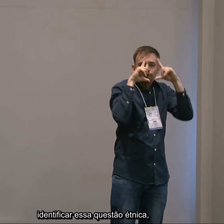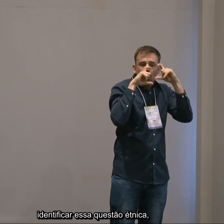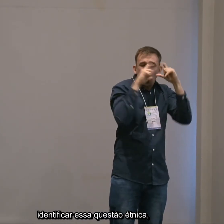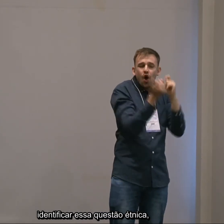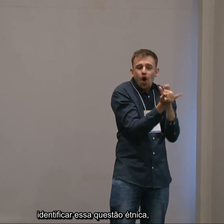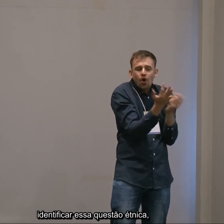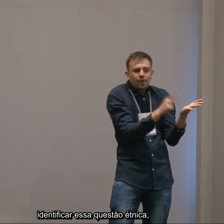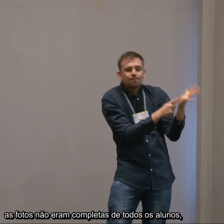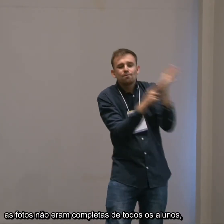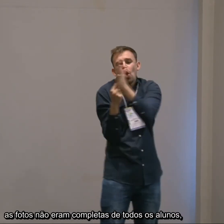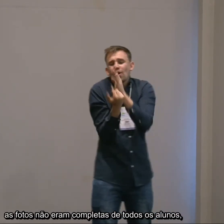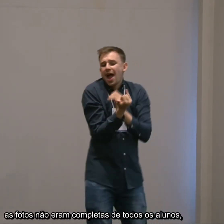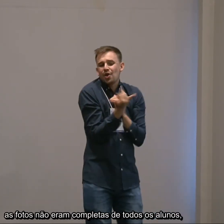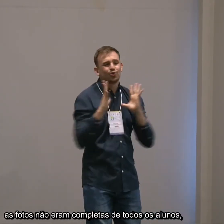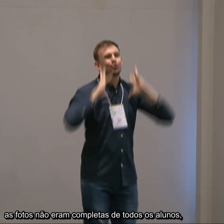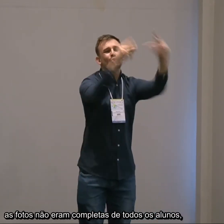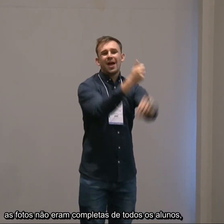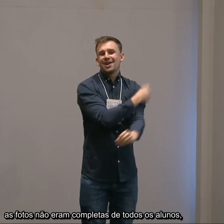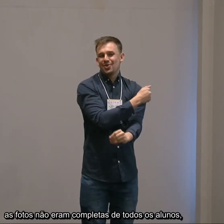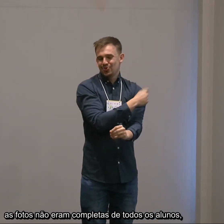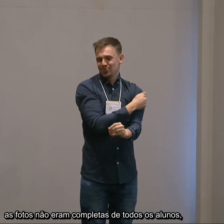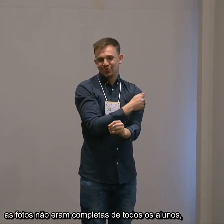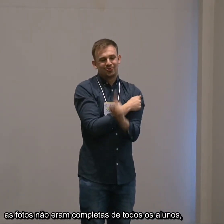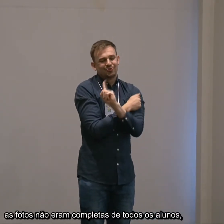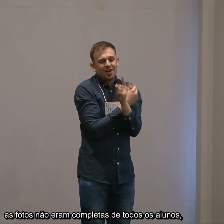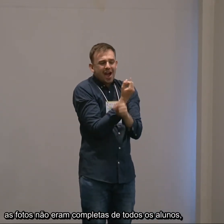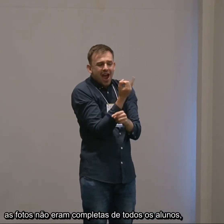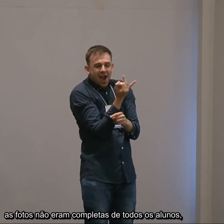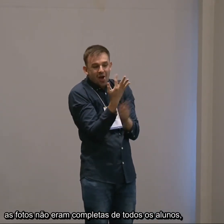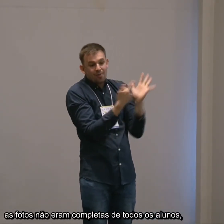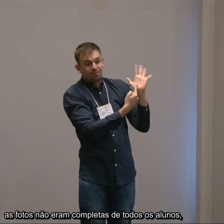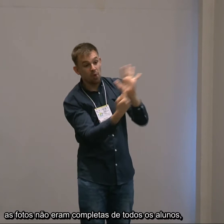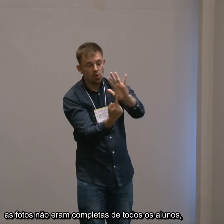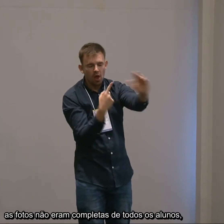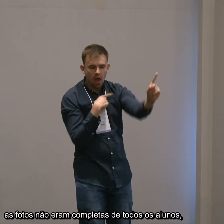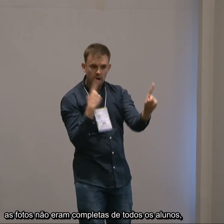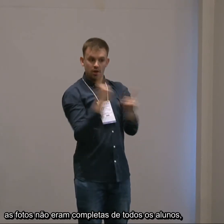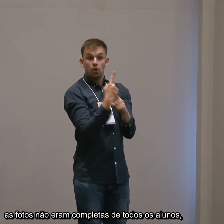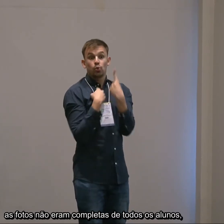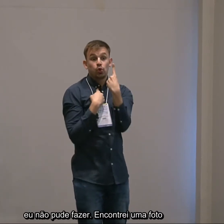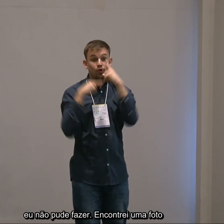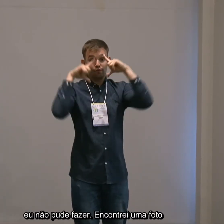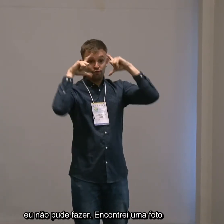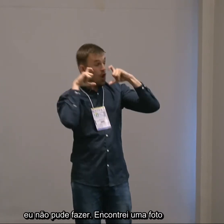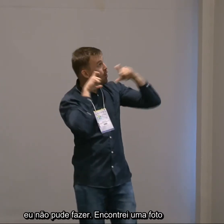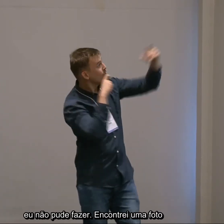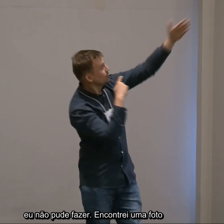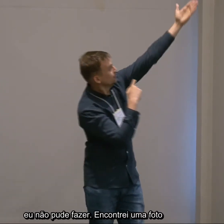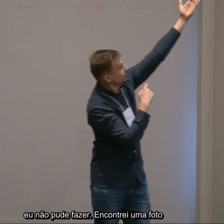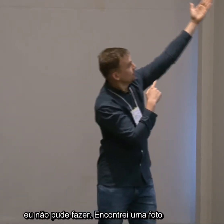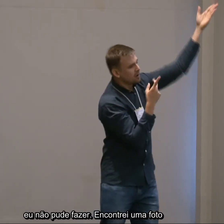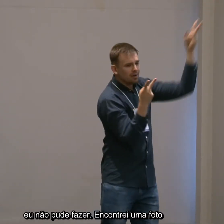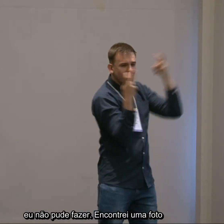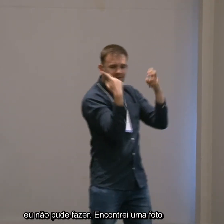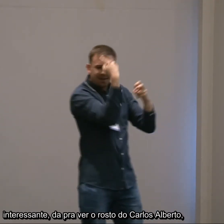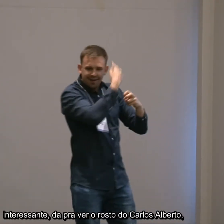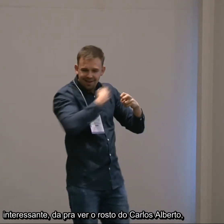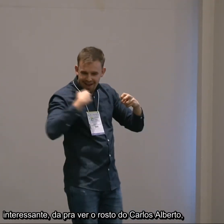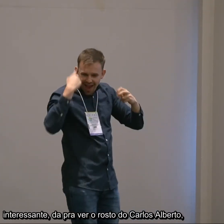étnica as fotos também não eram completas de todos os alunos e eu não pude então fazer encontrei uma foto interessante